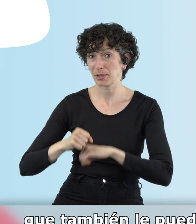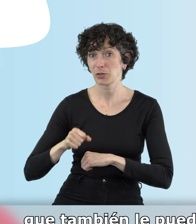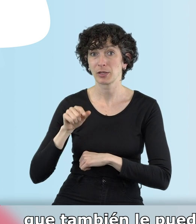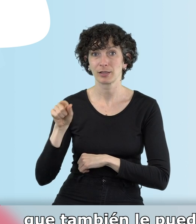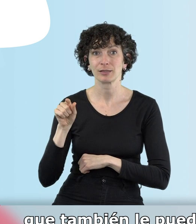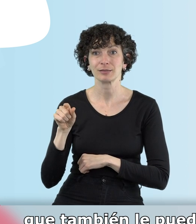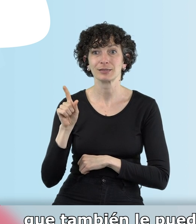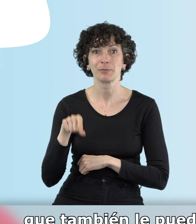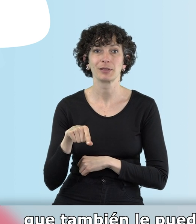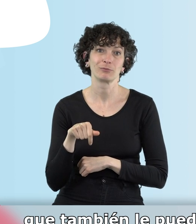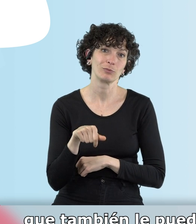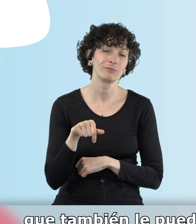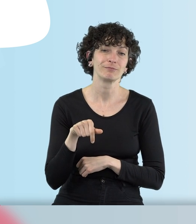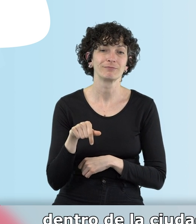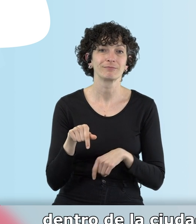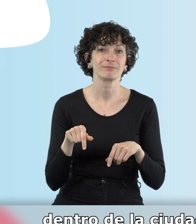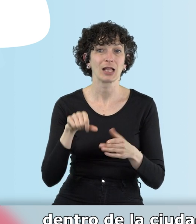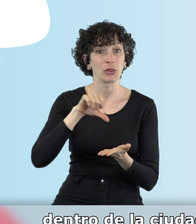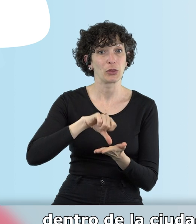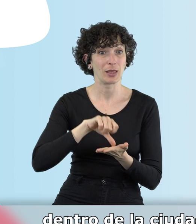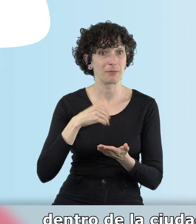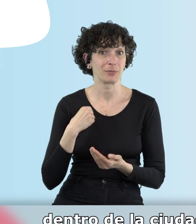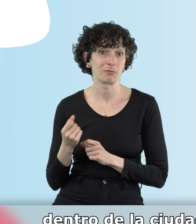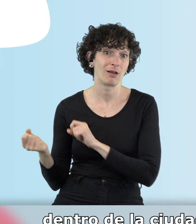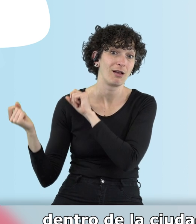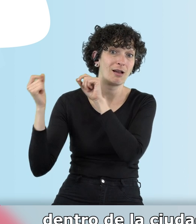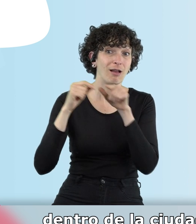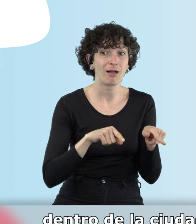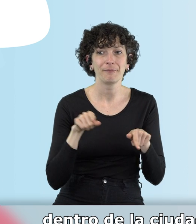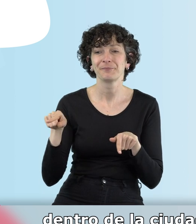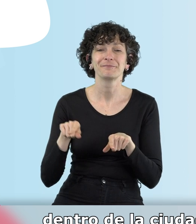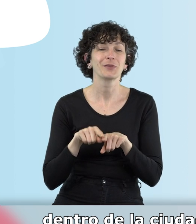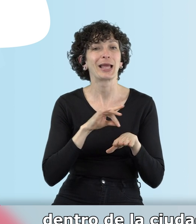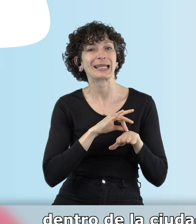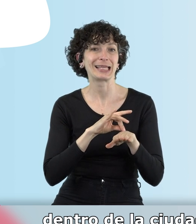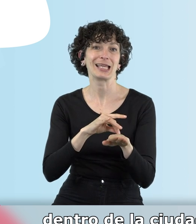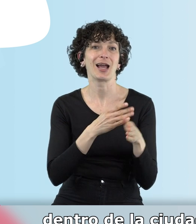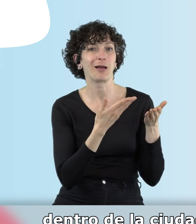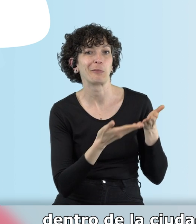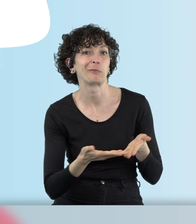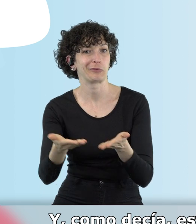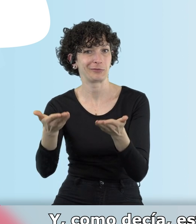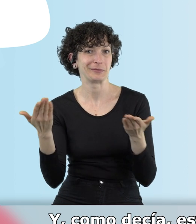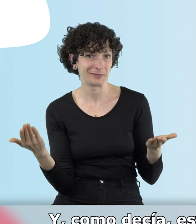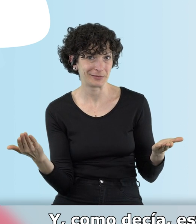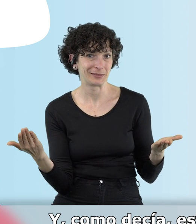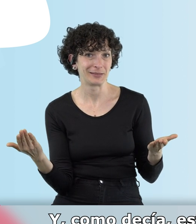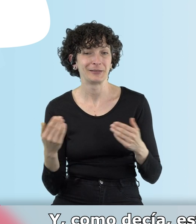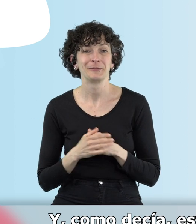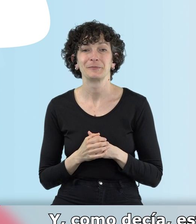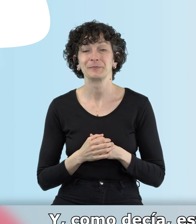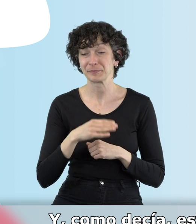que también le puede hacer un poco de anfitrión o cicerone dentro de la ciudad en la cual el estudiante aterriza por primera vez. Y como